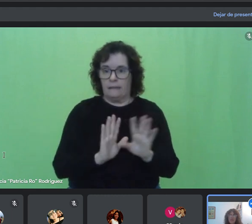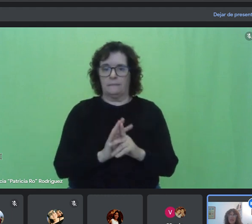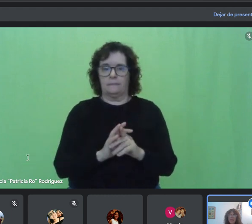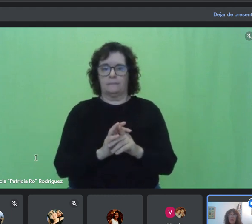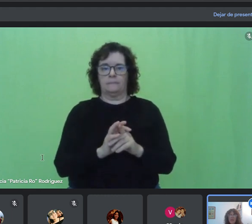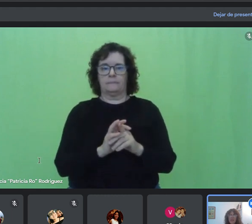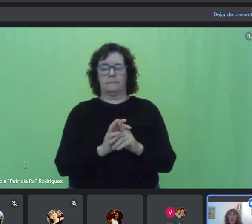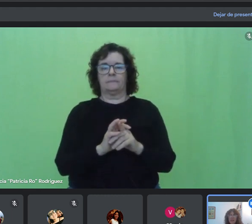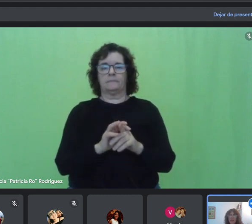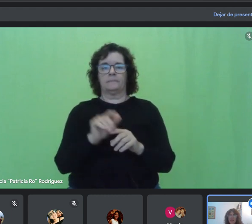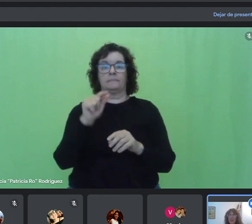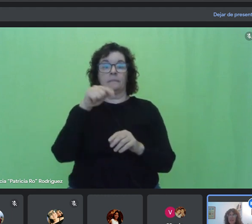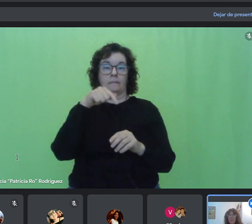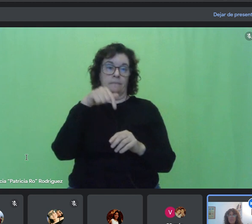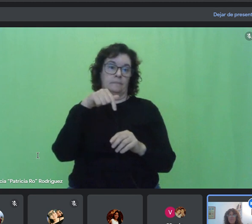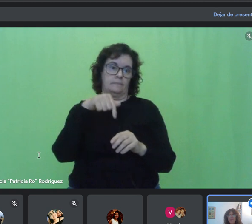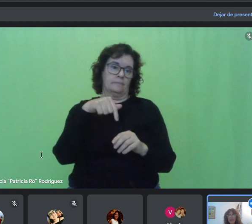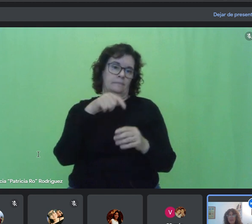Yo acá les ponía que